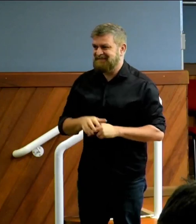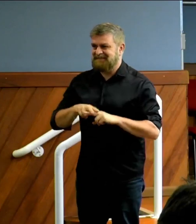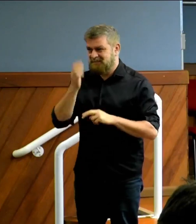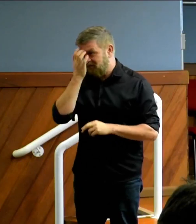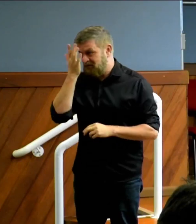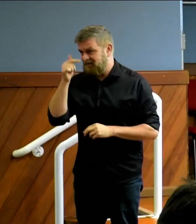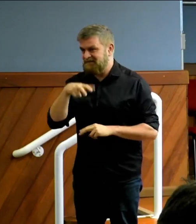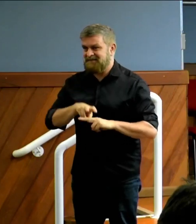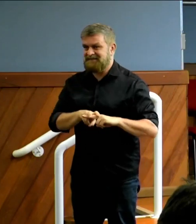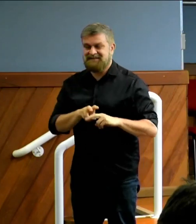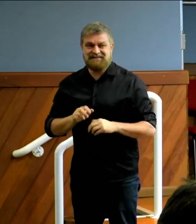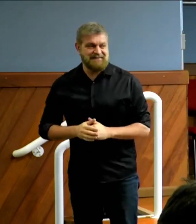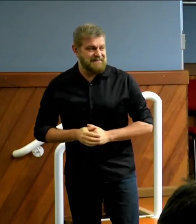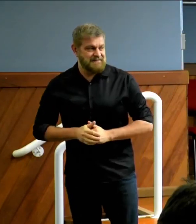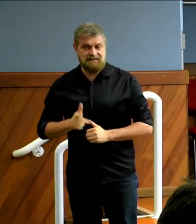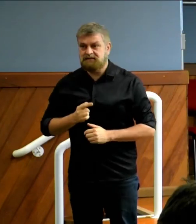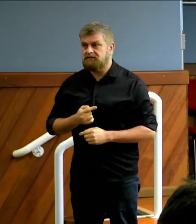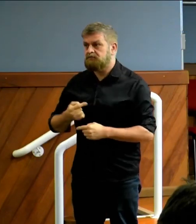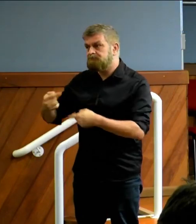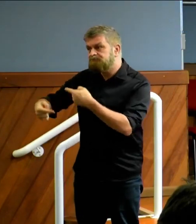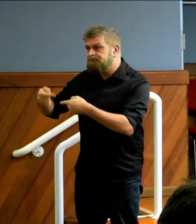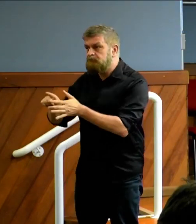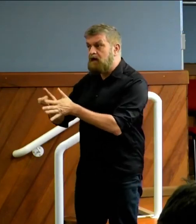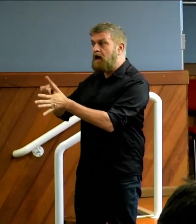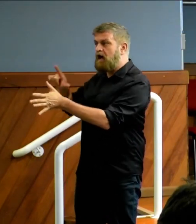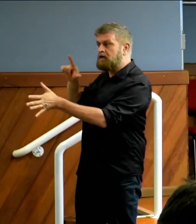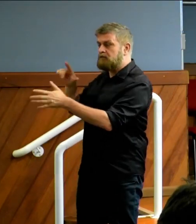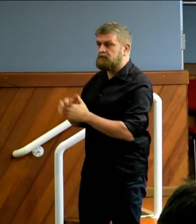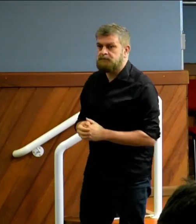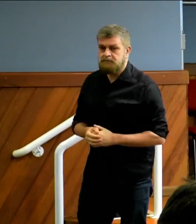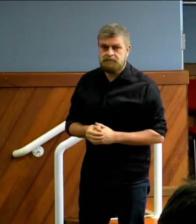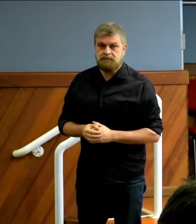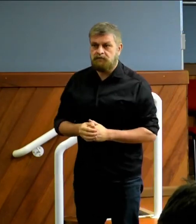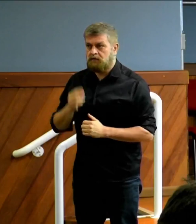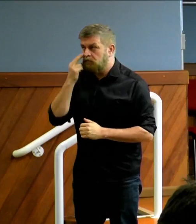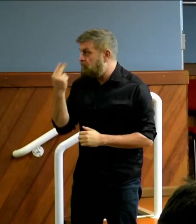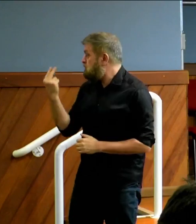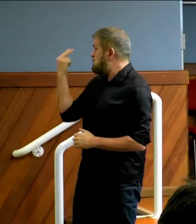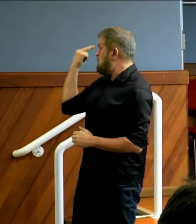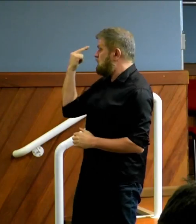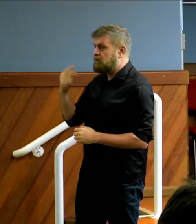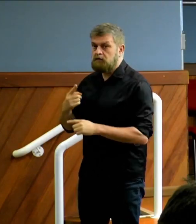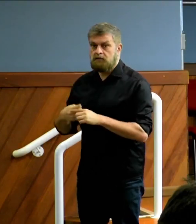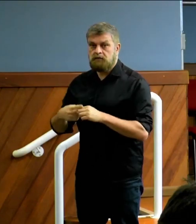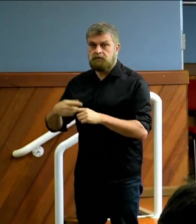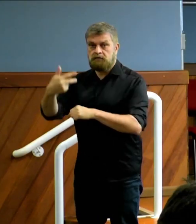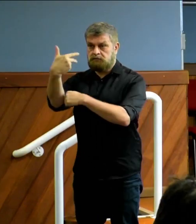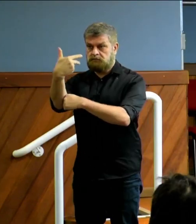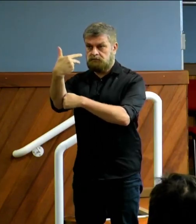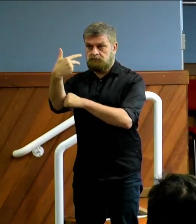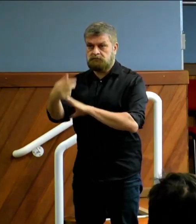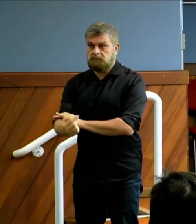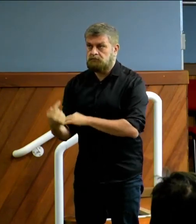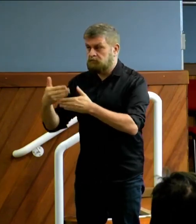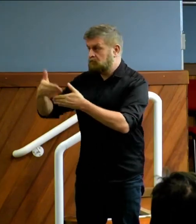fácil. Acho que algumas questões preliminares, né? Então, eu vou ficar olhando para cá, porque a transmissão tá aqui, né, e